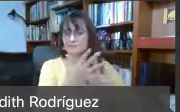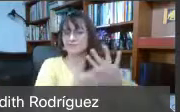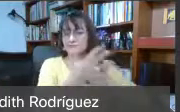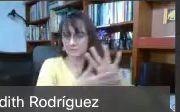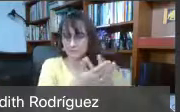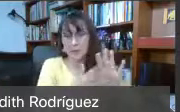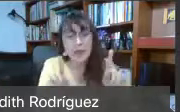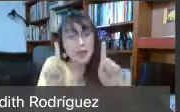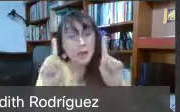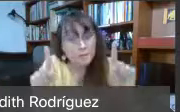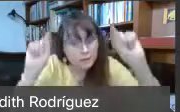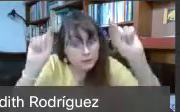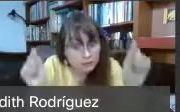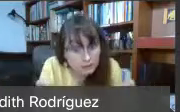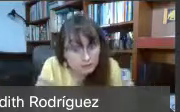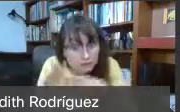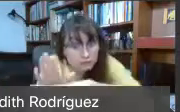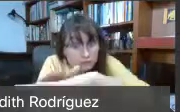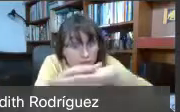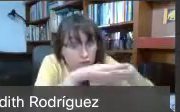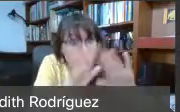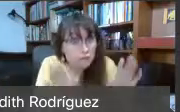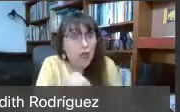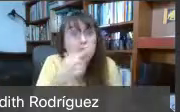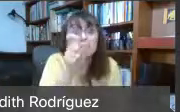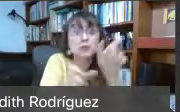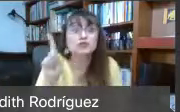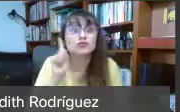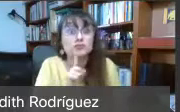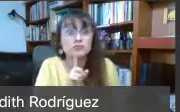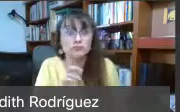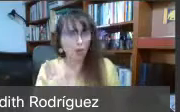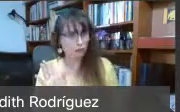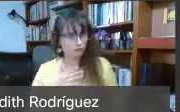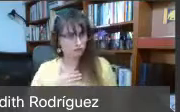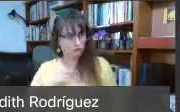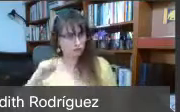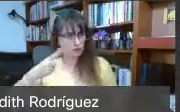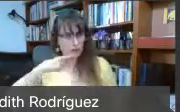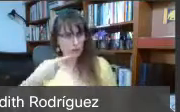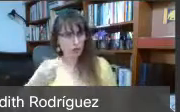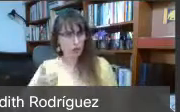es un derecho. Eso ya se determina como un derecho. El poder acceder desde nuestra lengua.